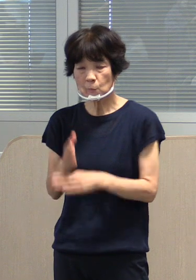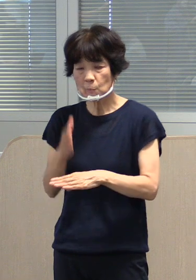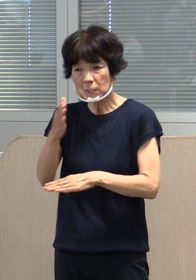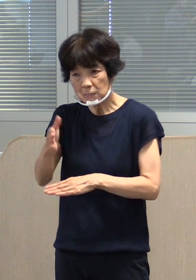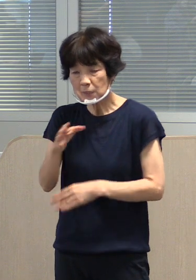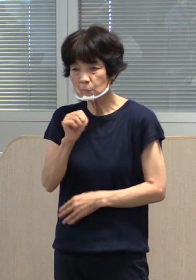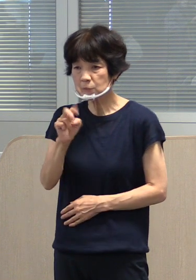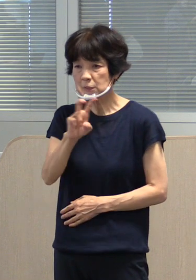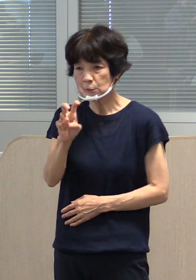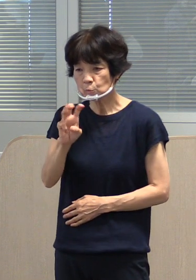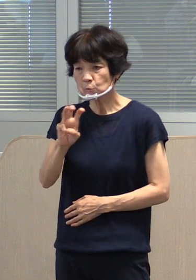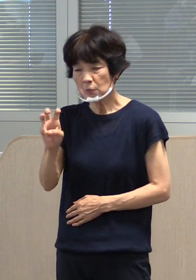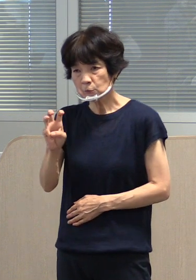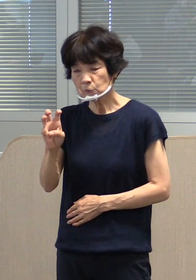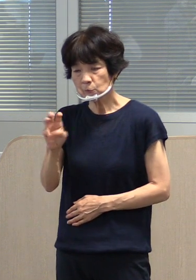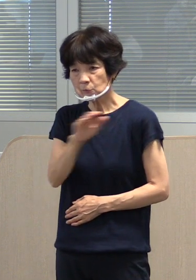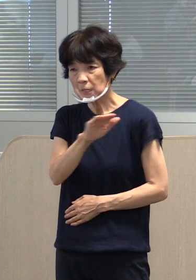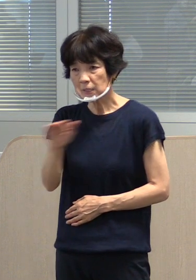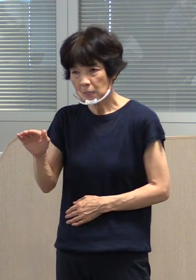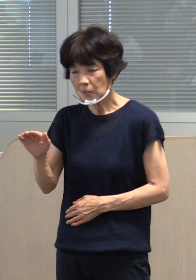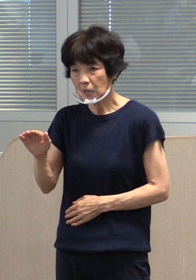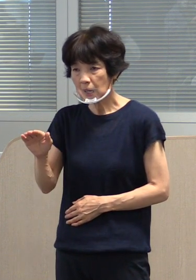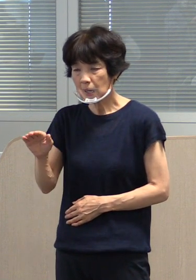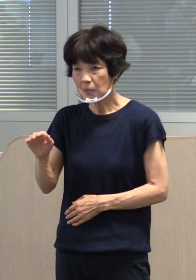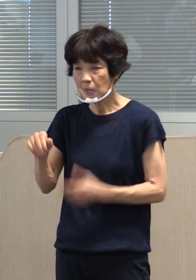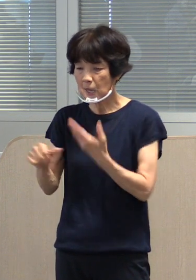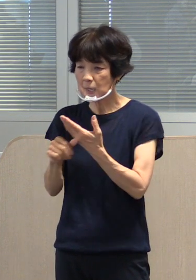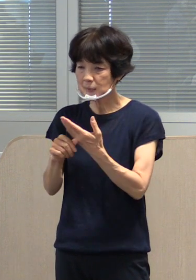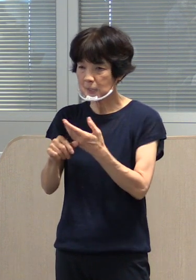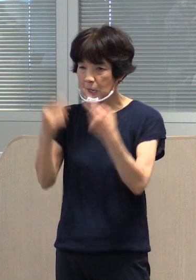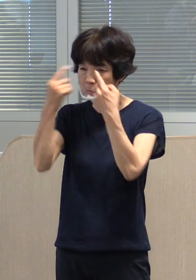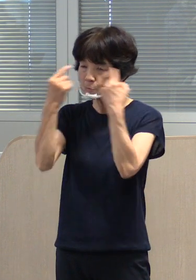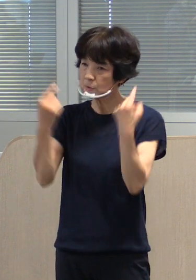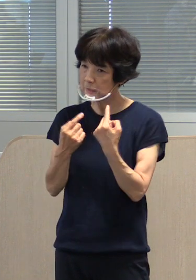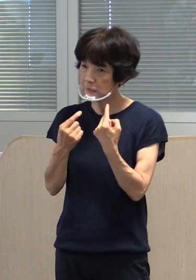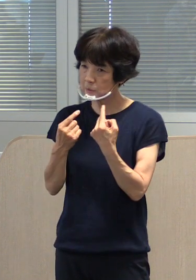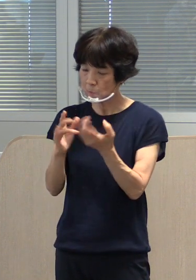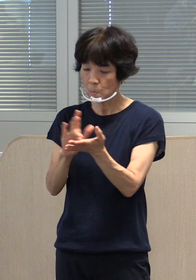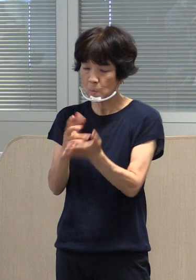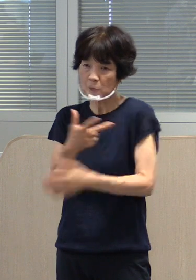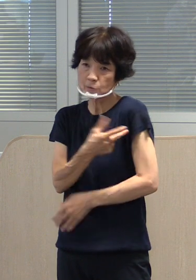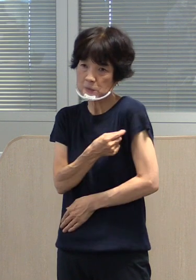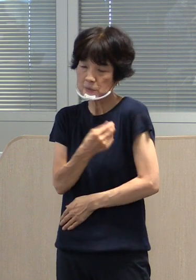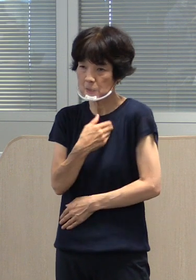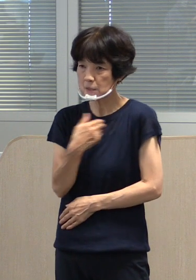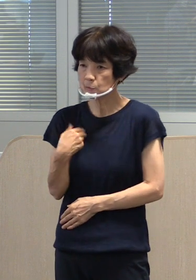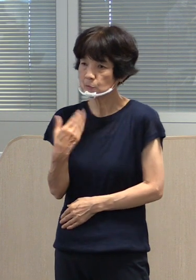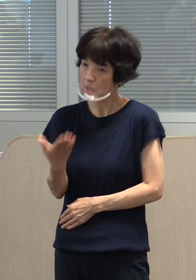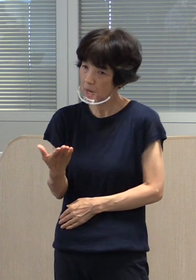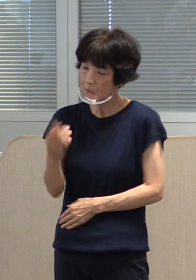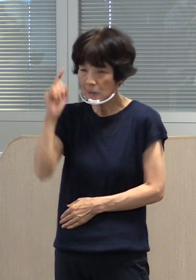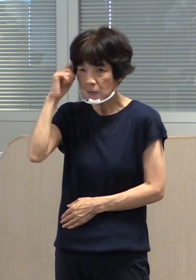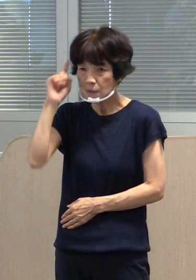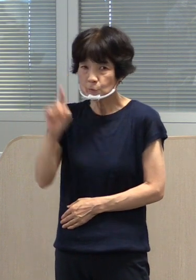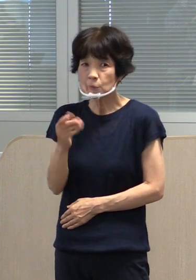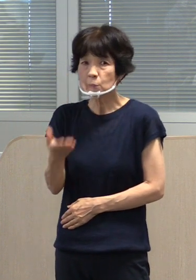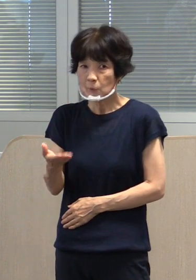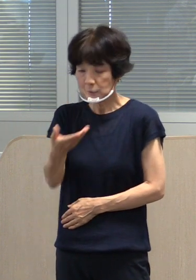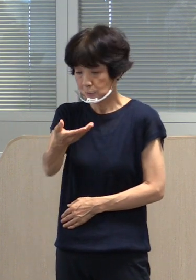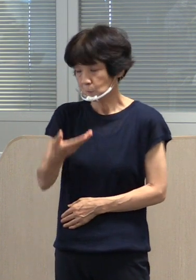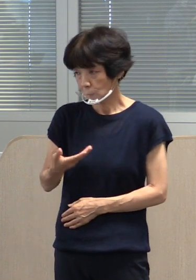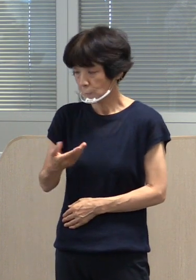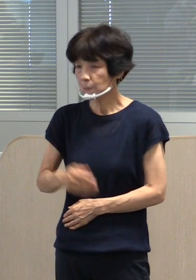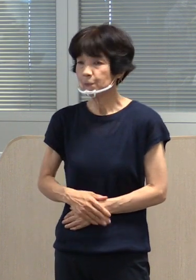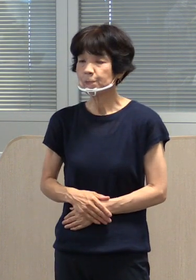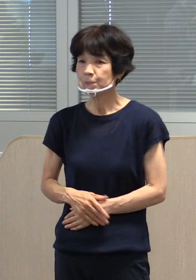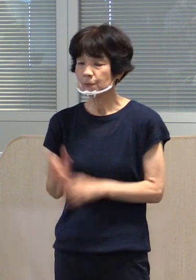からもう秋田独自でちょっとそういうふうにワクチン接種できないかとかそういうお考えとかっていうのは何かございますでしょう